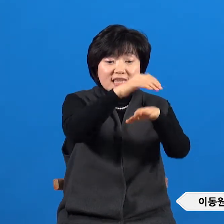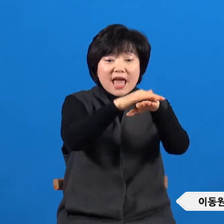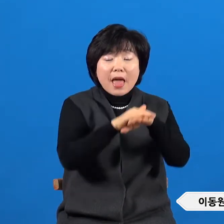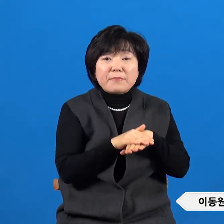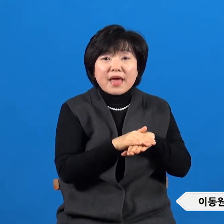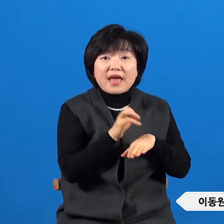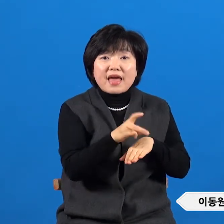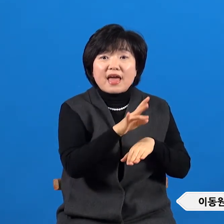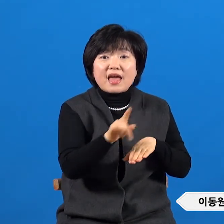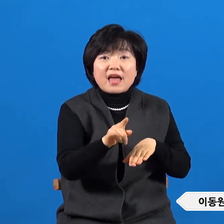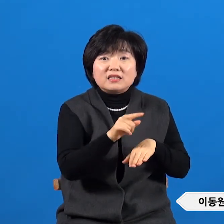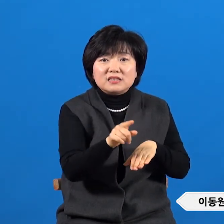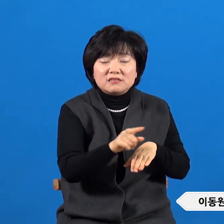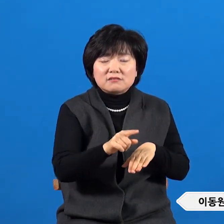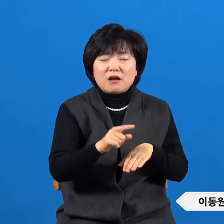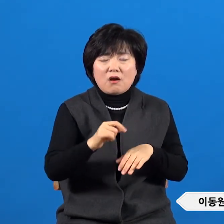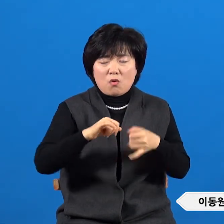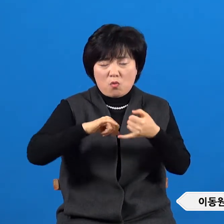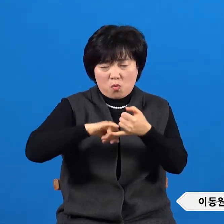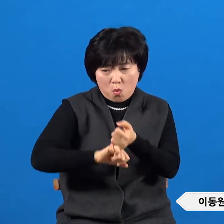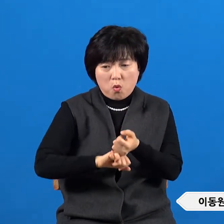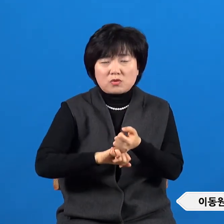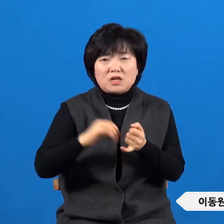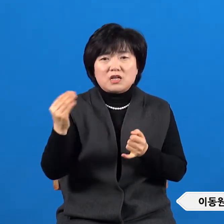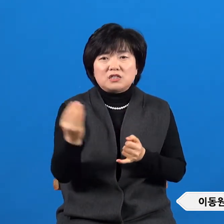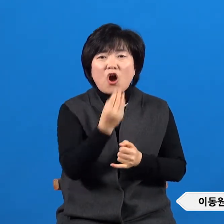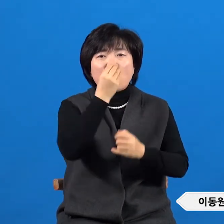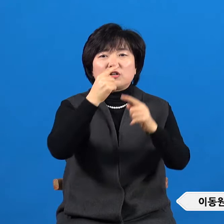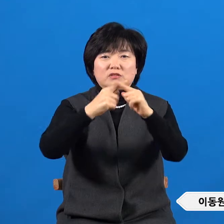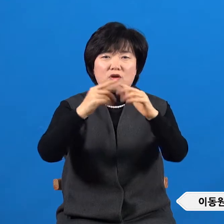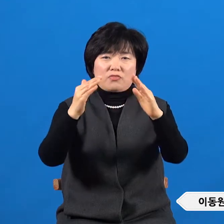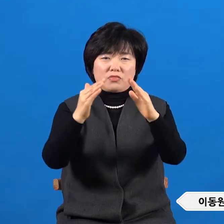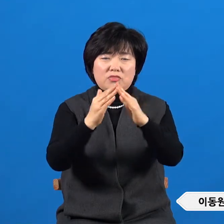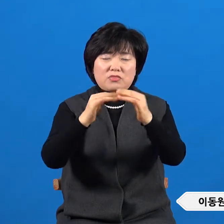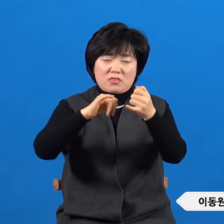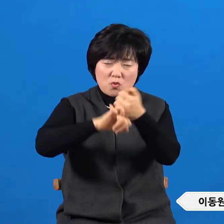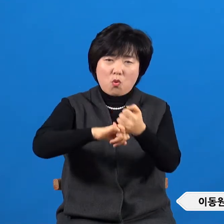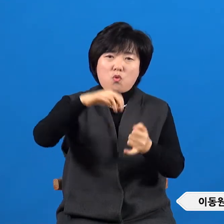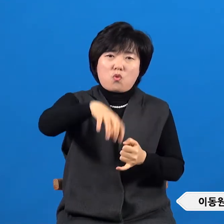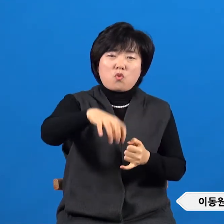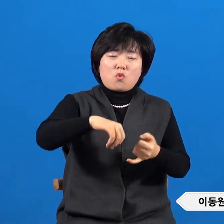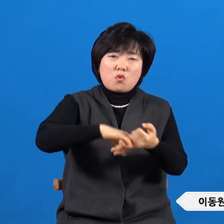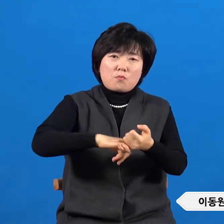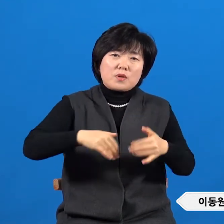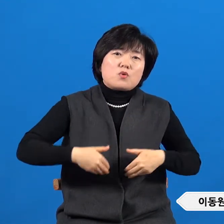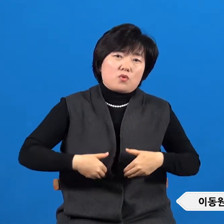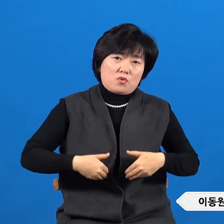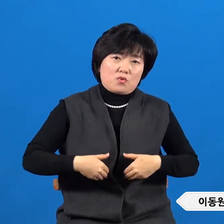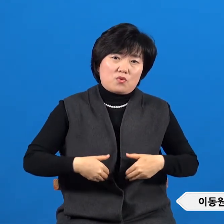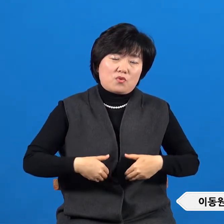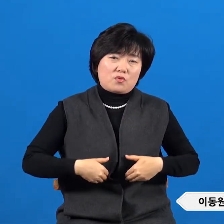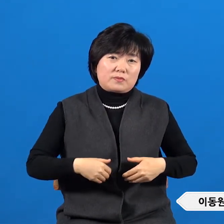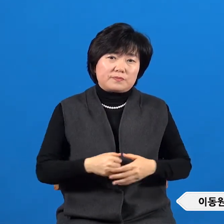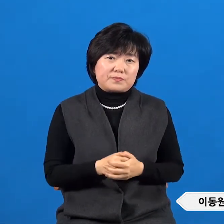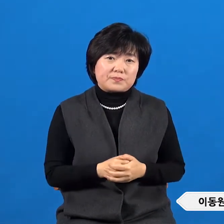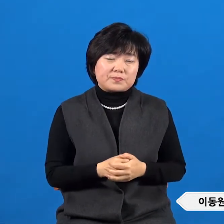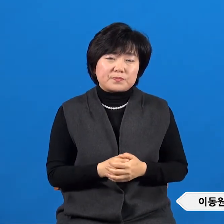또 그분에게 드려야 할 경배를 위해서 아직도 피로 불가려한 그런 요소 중에